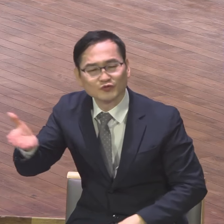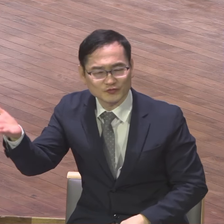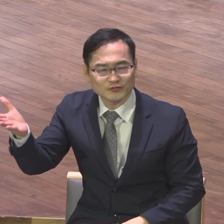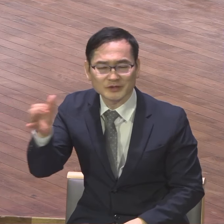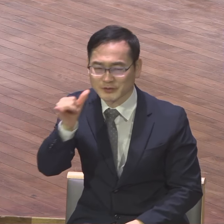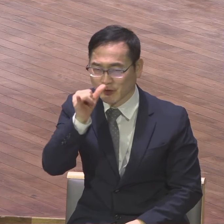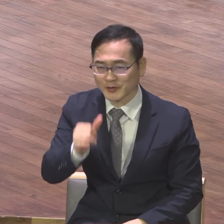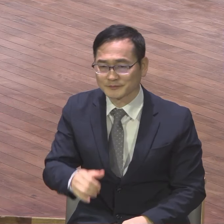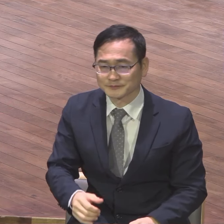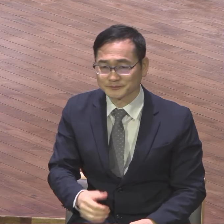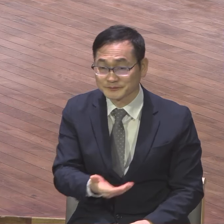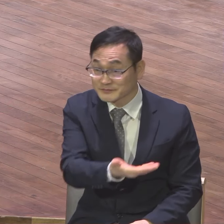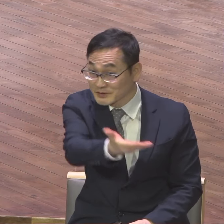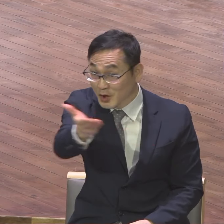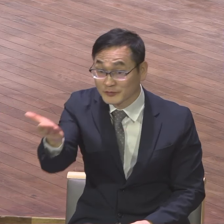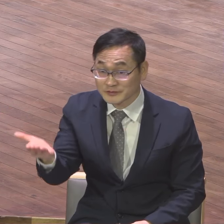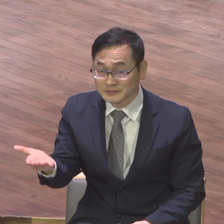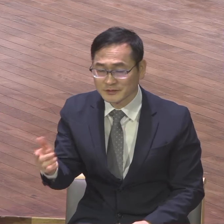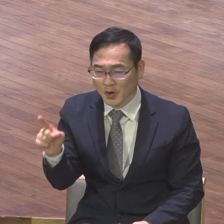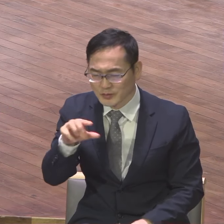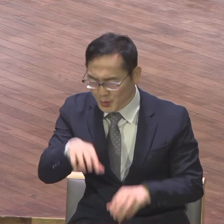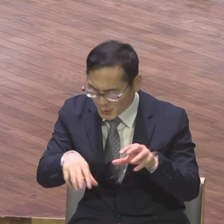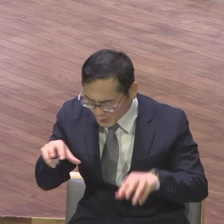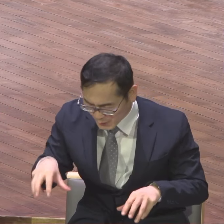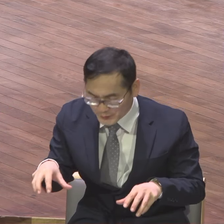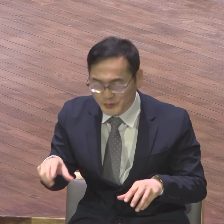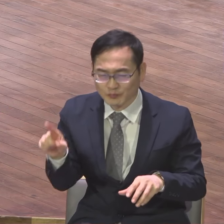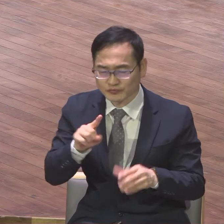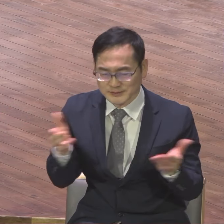참모습. 예언계 전 성도는 어디에 있든지 무엇을 하든지